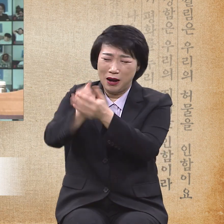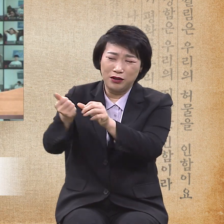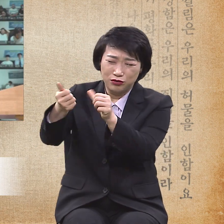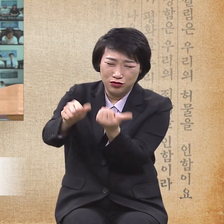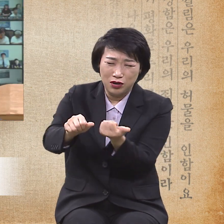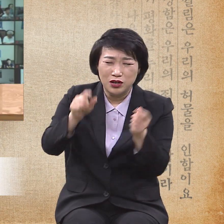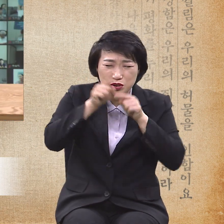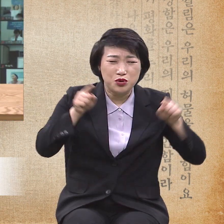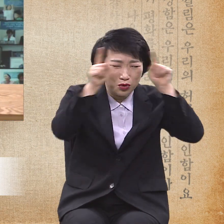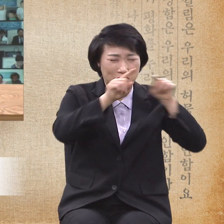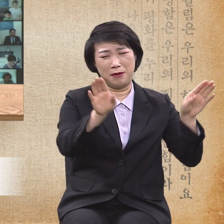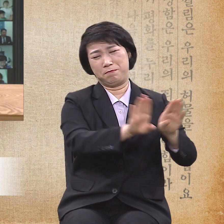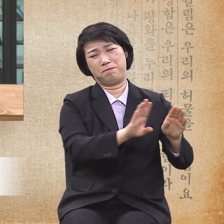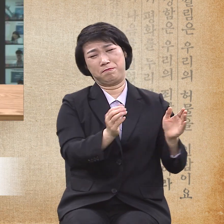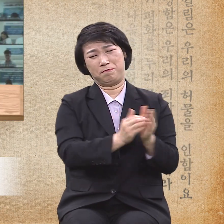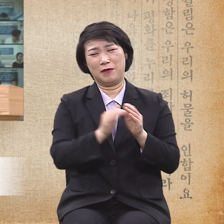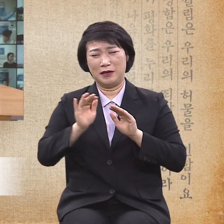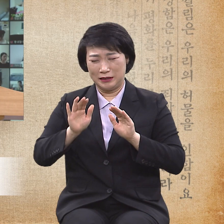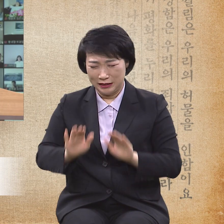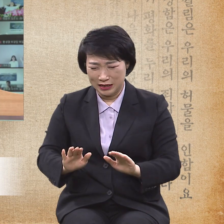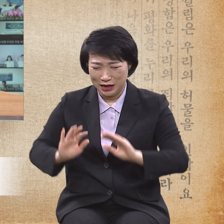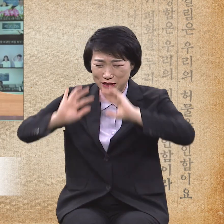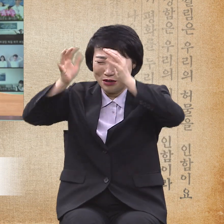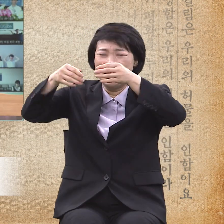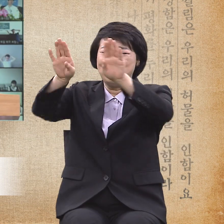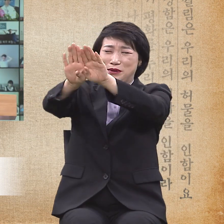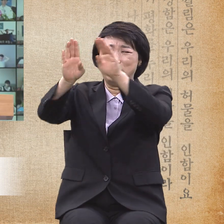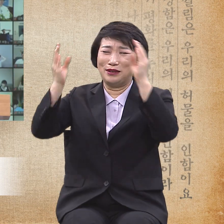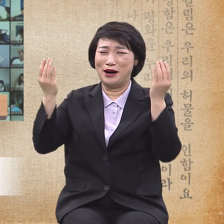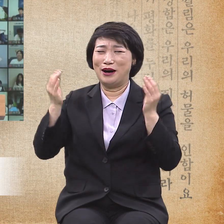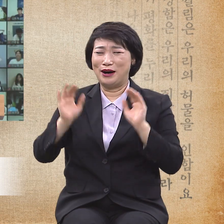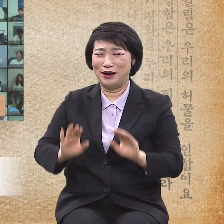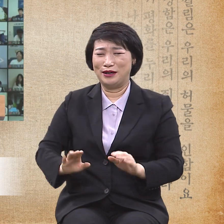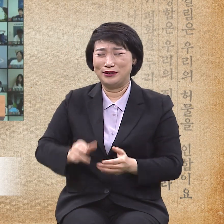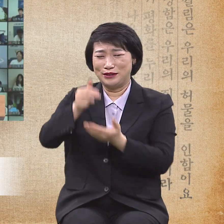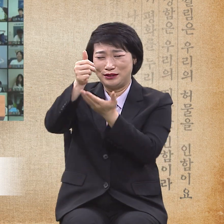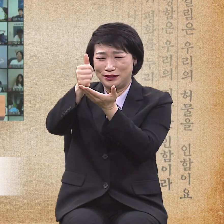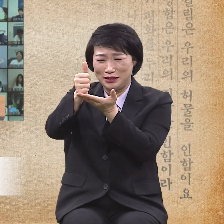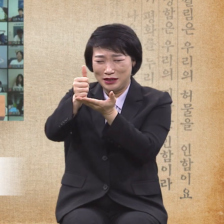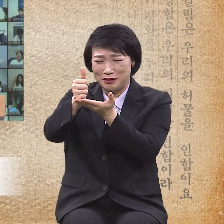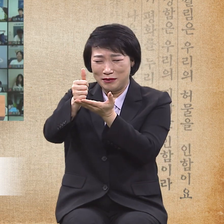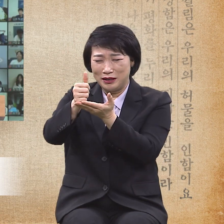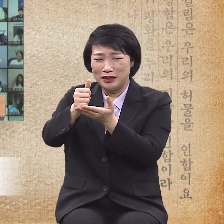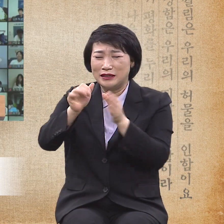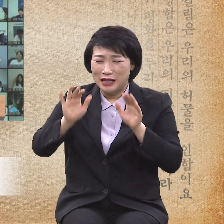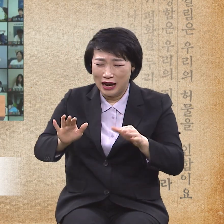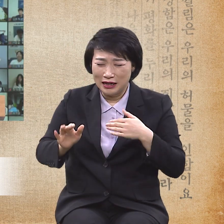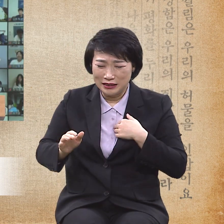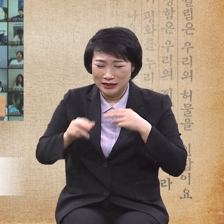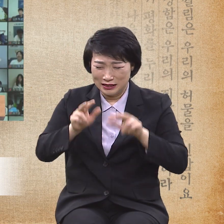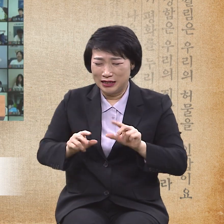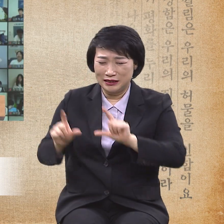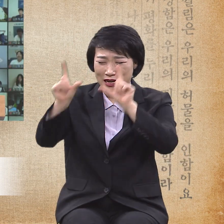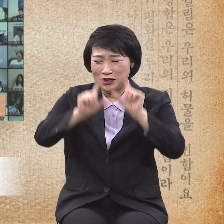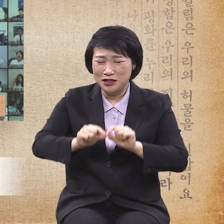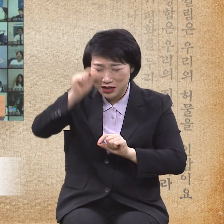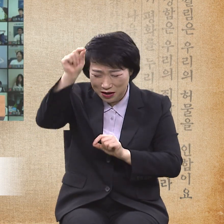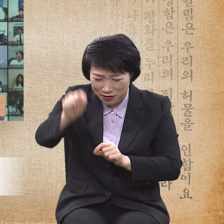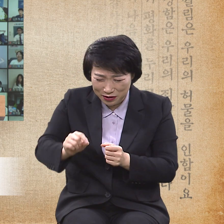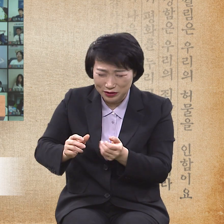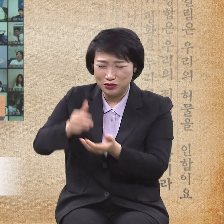문을 닫아버리시고 천국 문을 여셔서 영원히 살게 하신